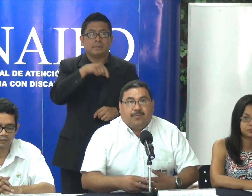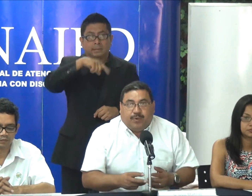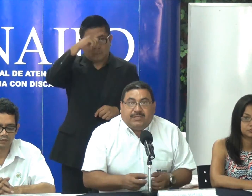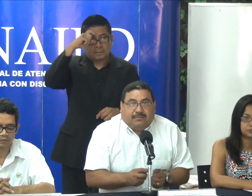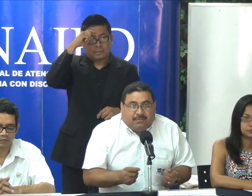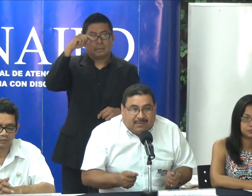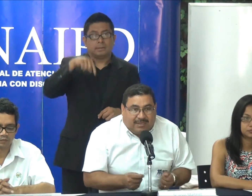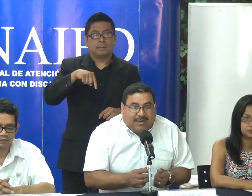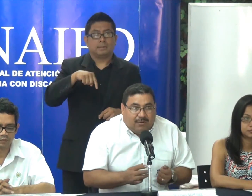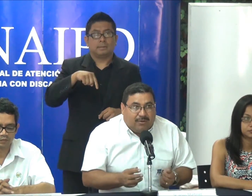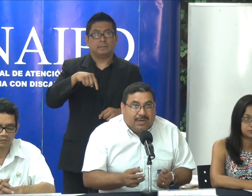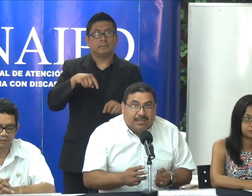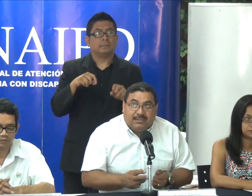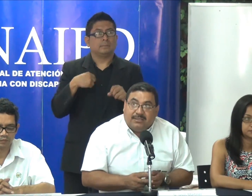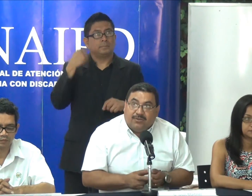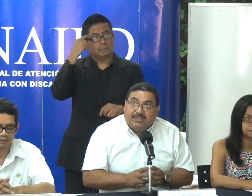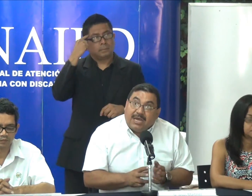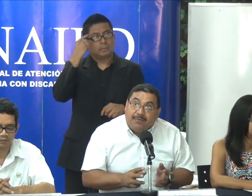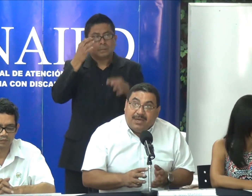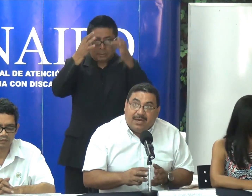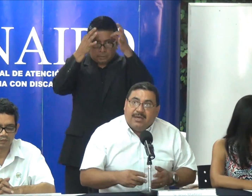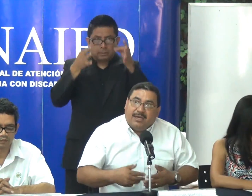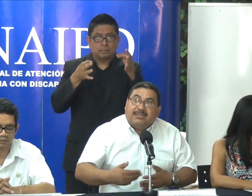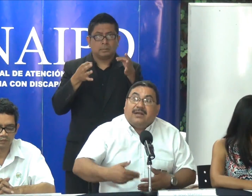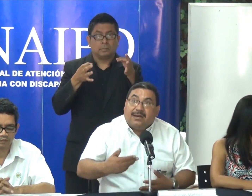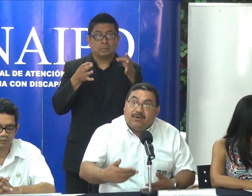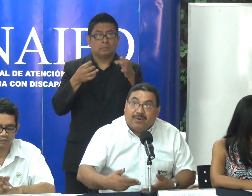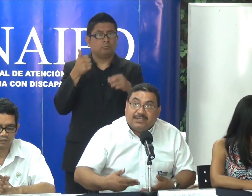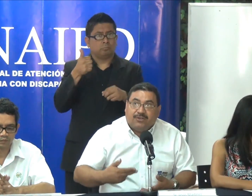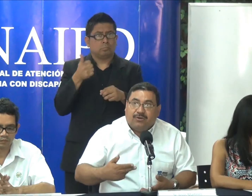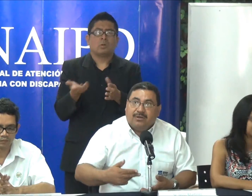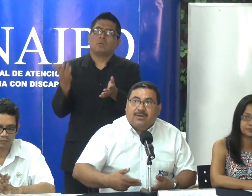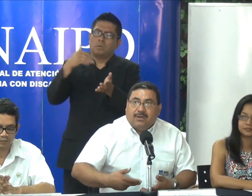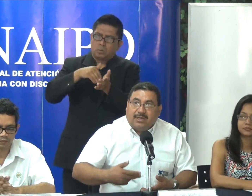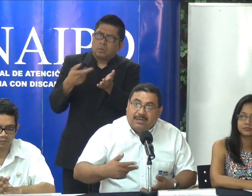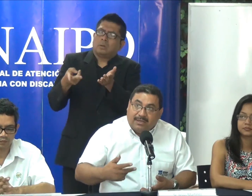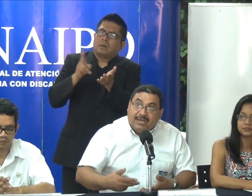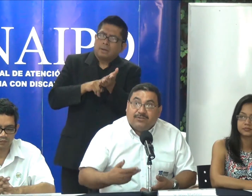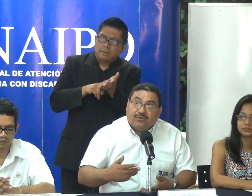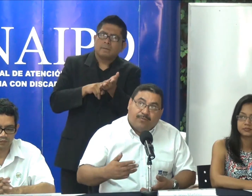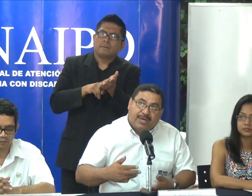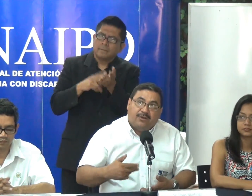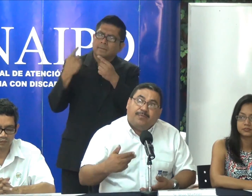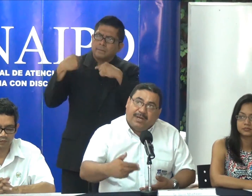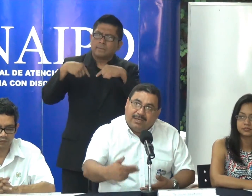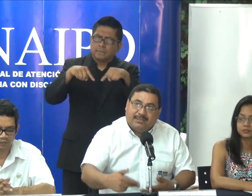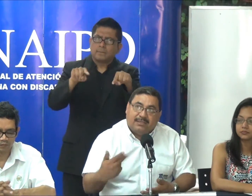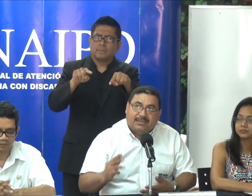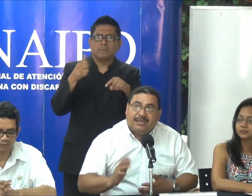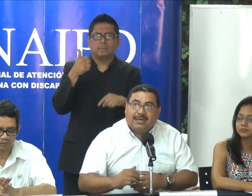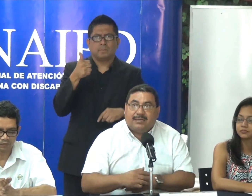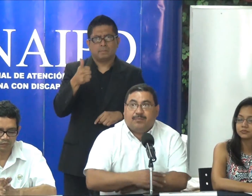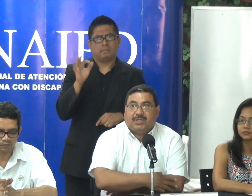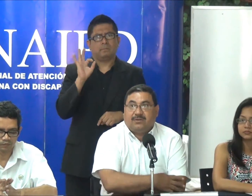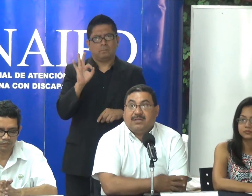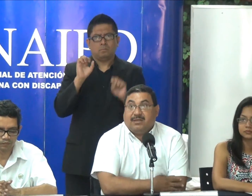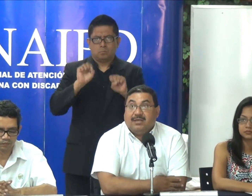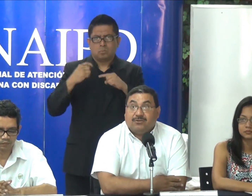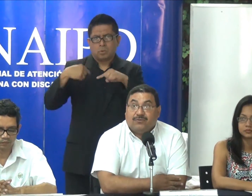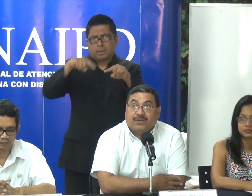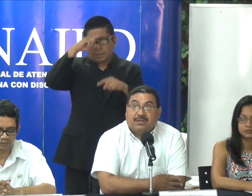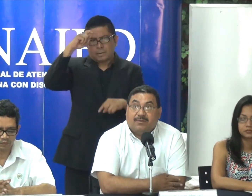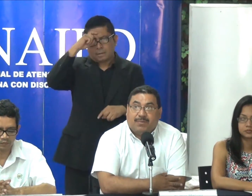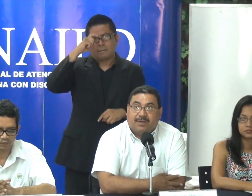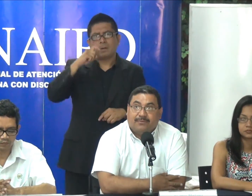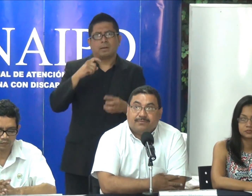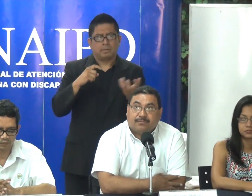laborando, pues creo que una decisión sabia es la renovación de esos convenios para que sí sigan estas personas teniendo